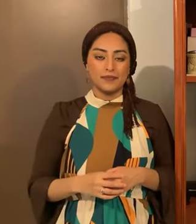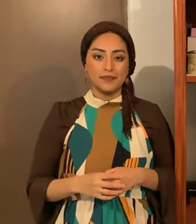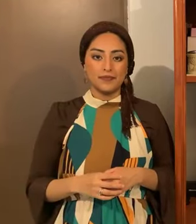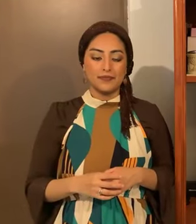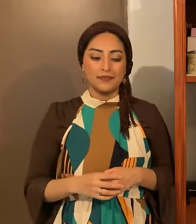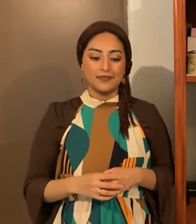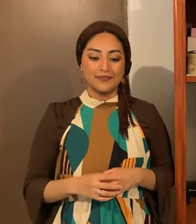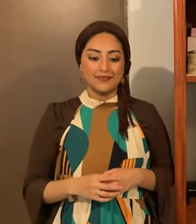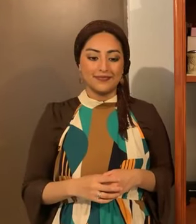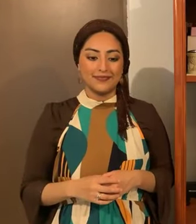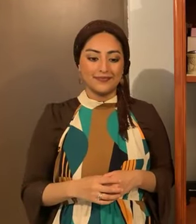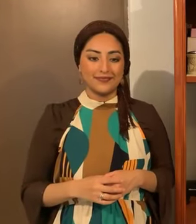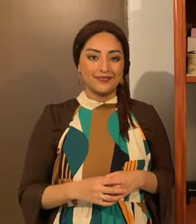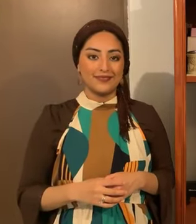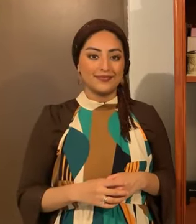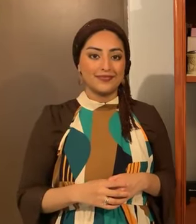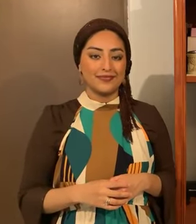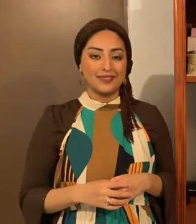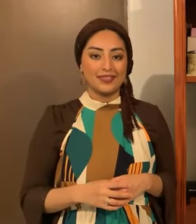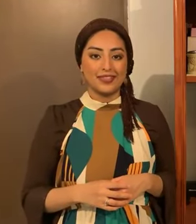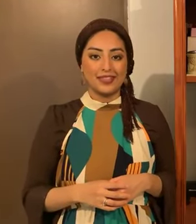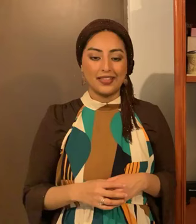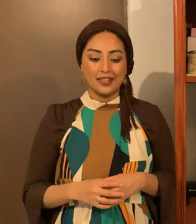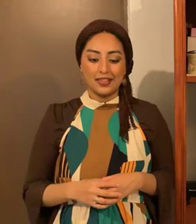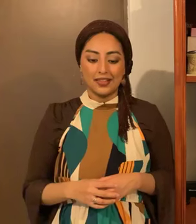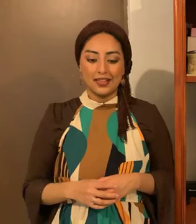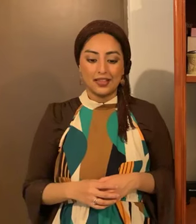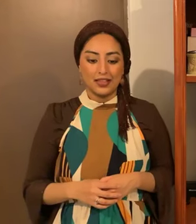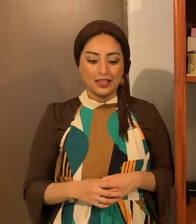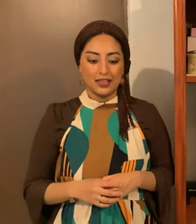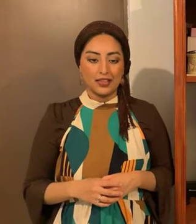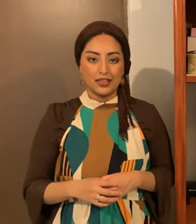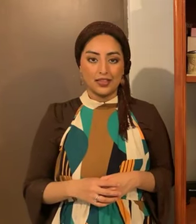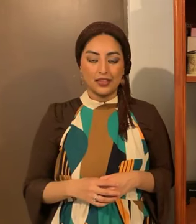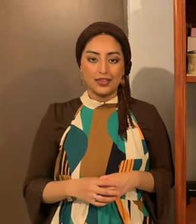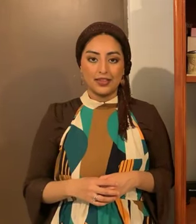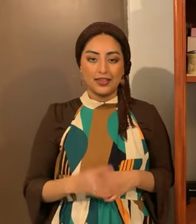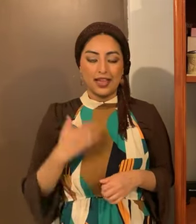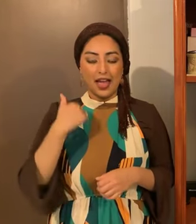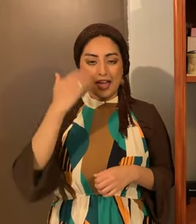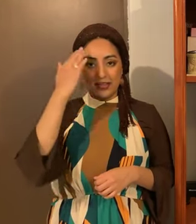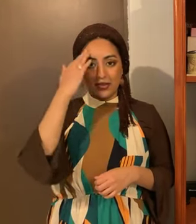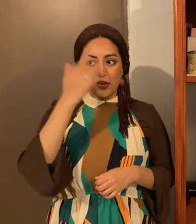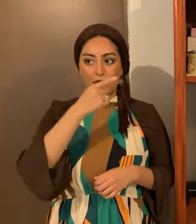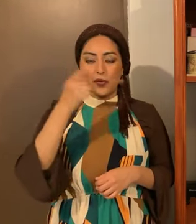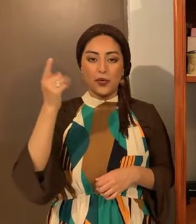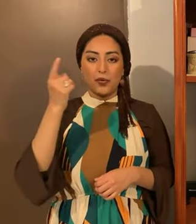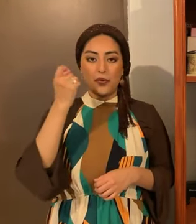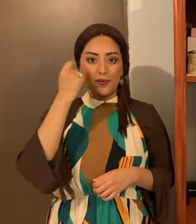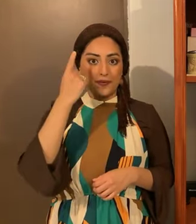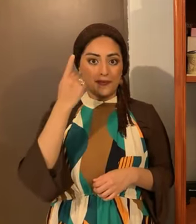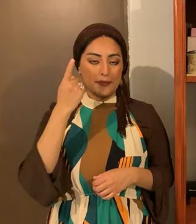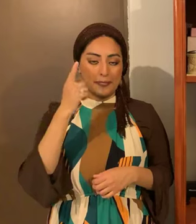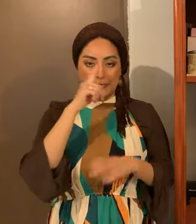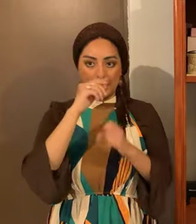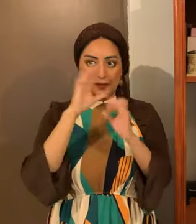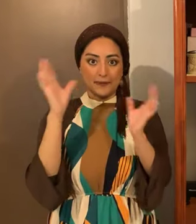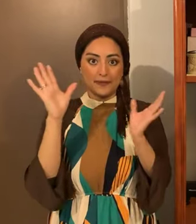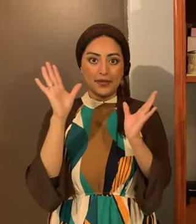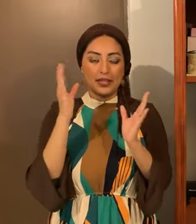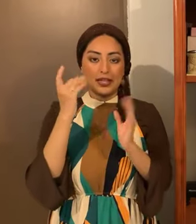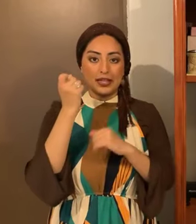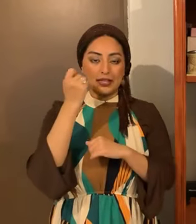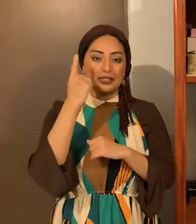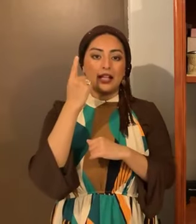Perdón, es que el do a mí ya me queda un poquito alto. Pero yo sé que ustedes, bueno, la idea es que se